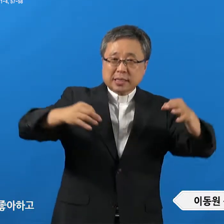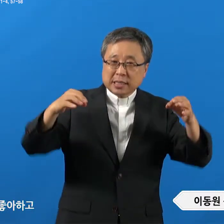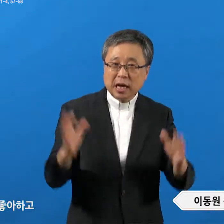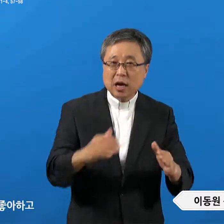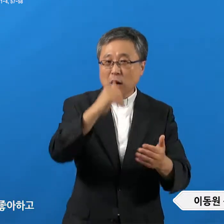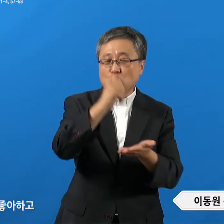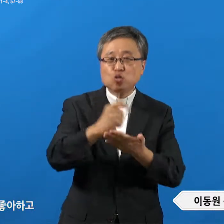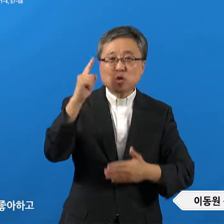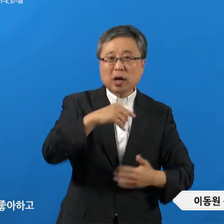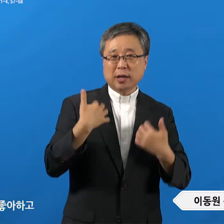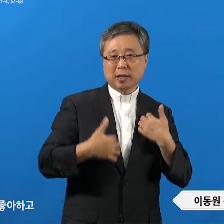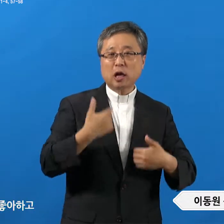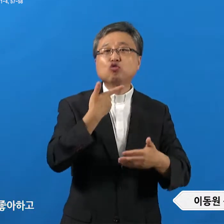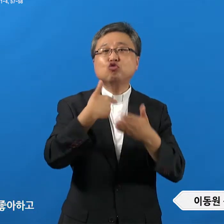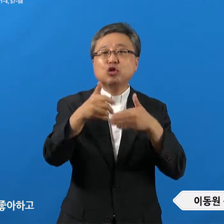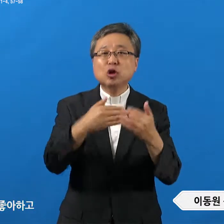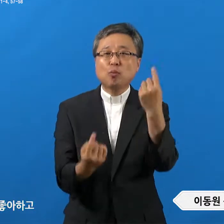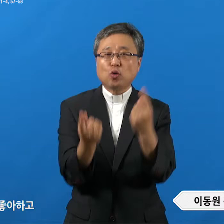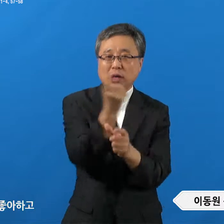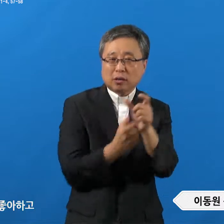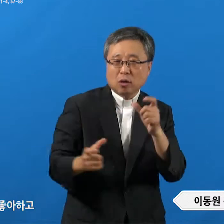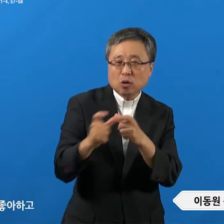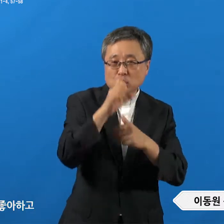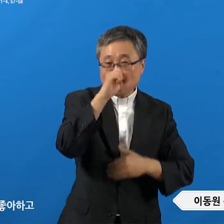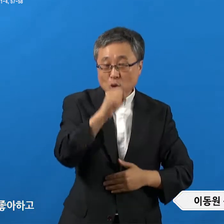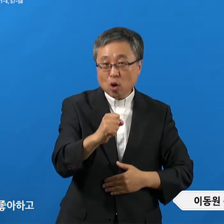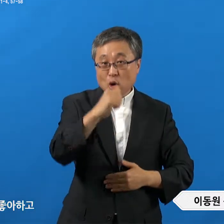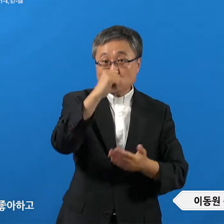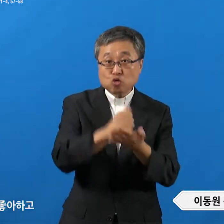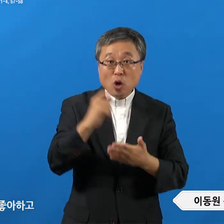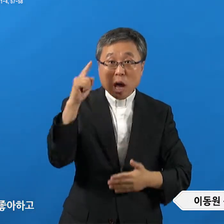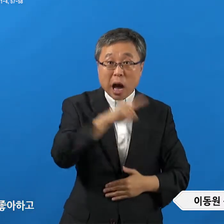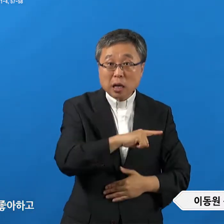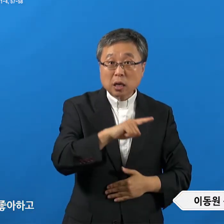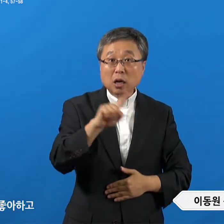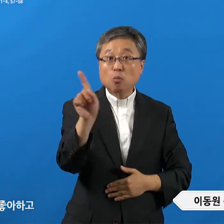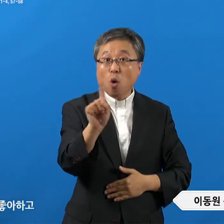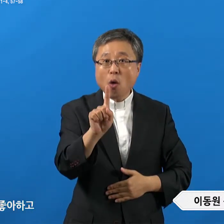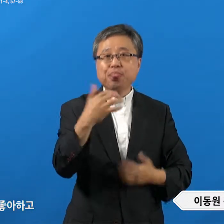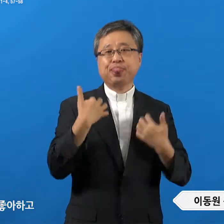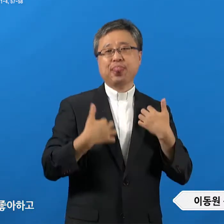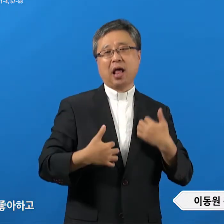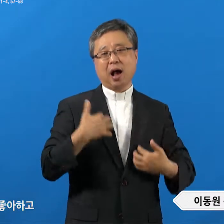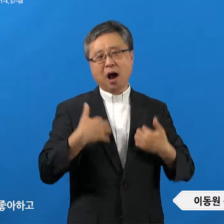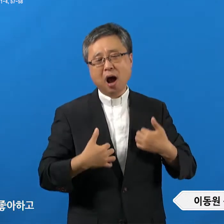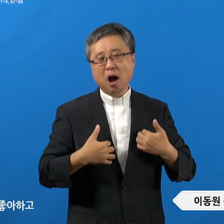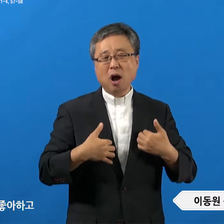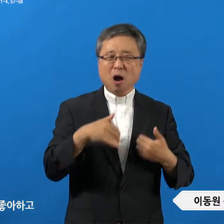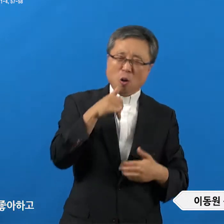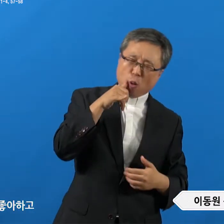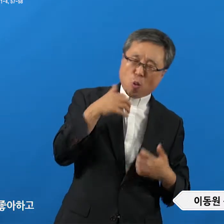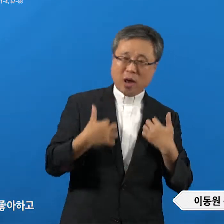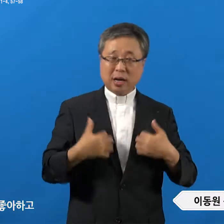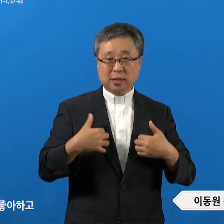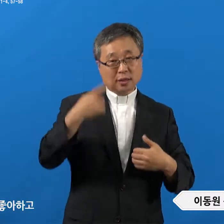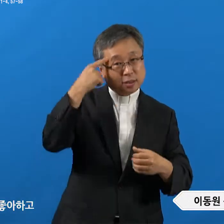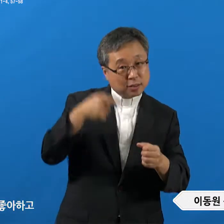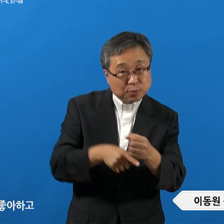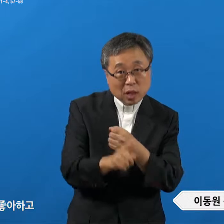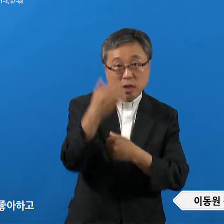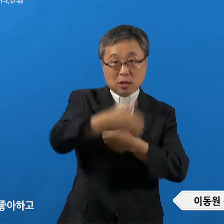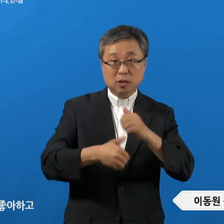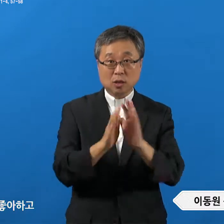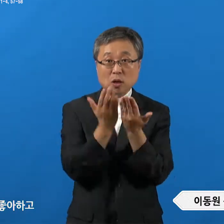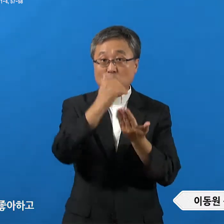잠시 죄악의 낙을 누리는 것보다 더 좋아하고, 죄악의 뭐라고 그랬어요? 낙, 쾌락이란 말입니다. 성경은